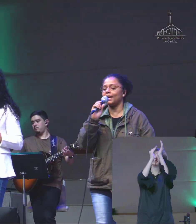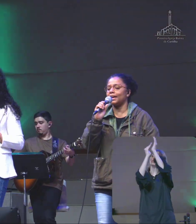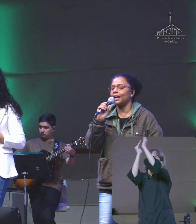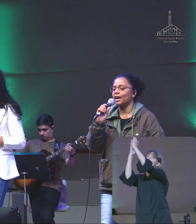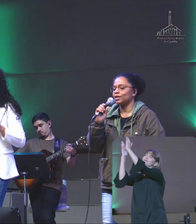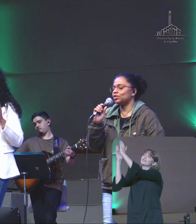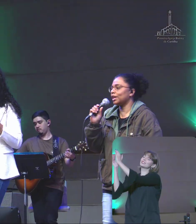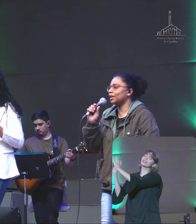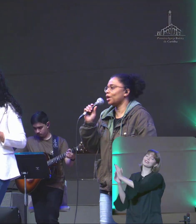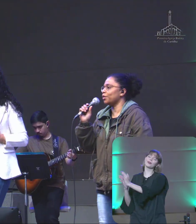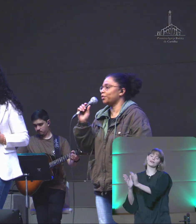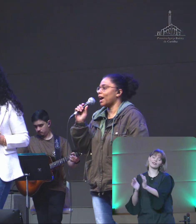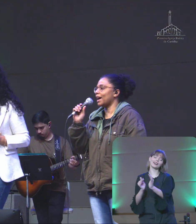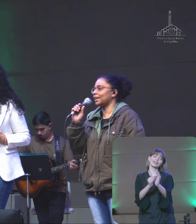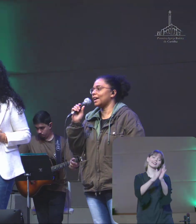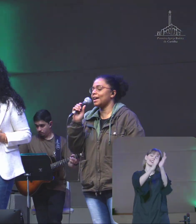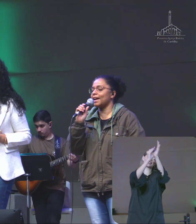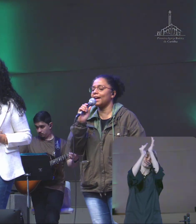louvarei, te